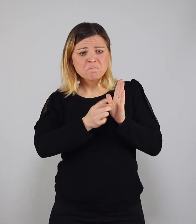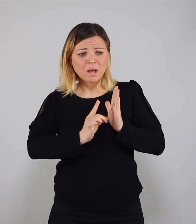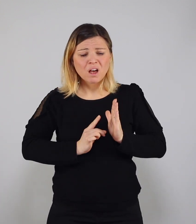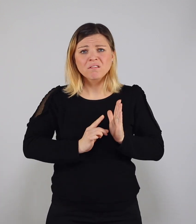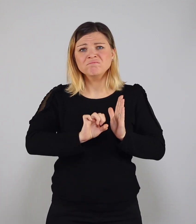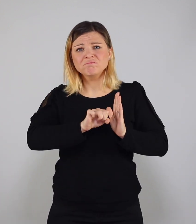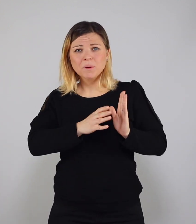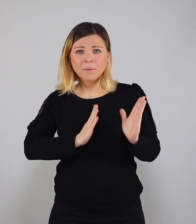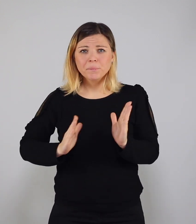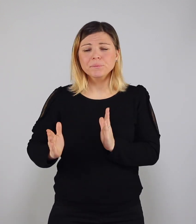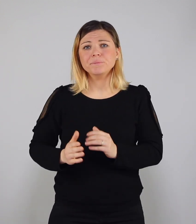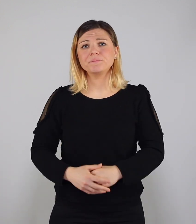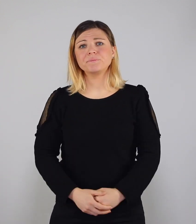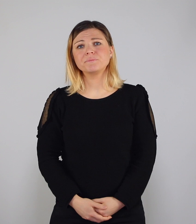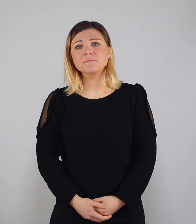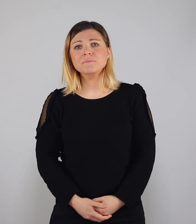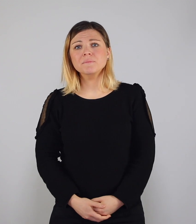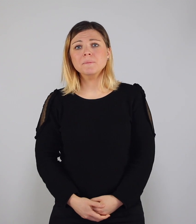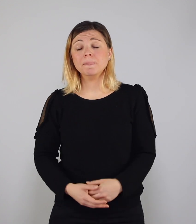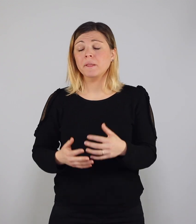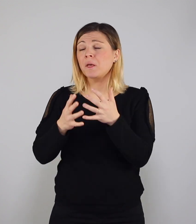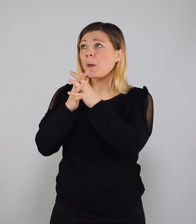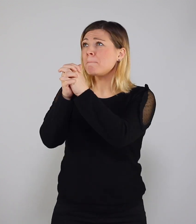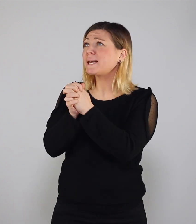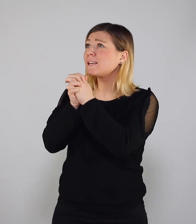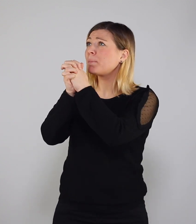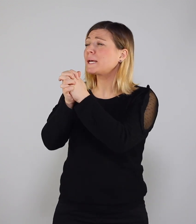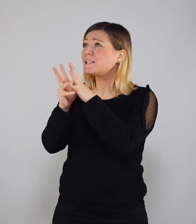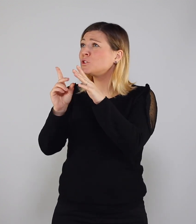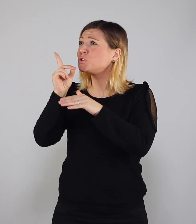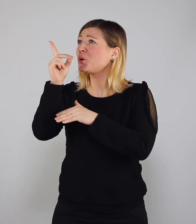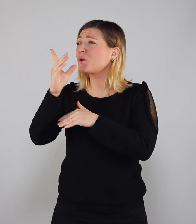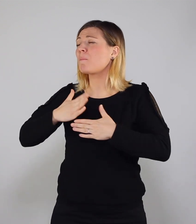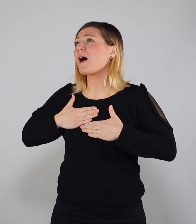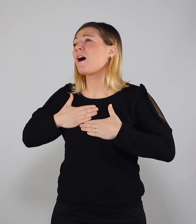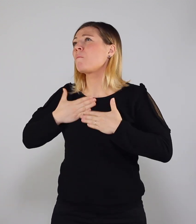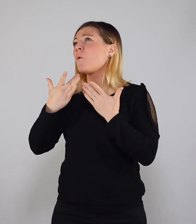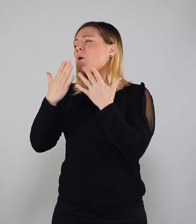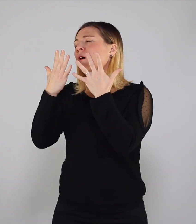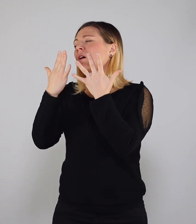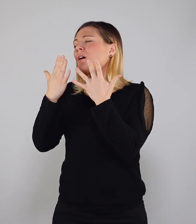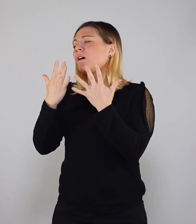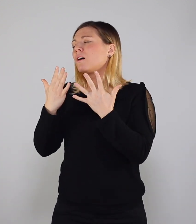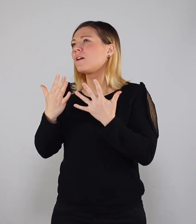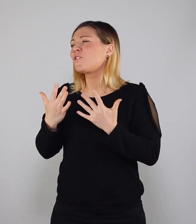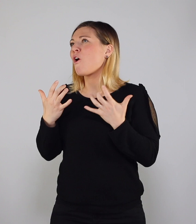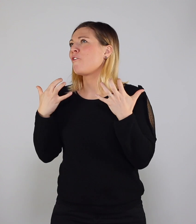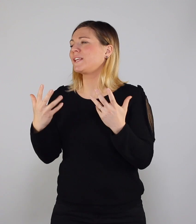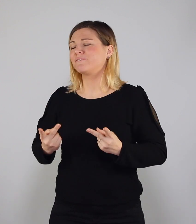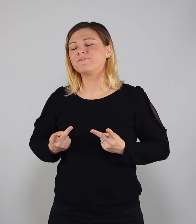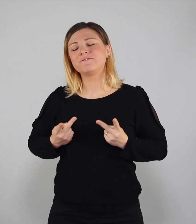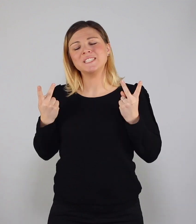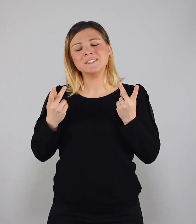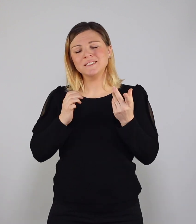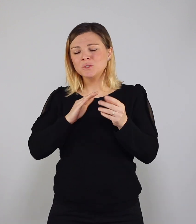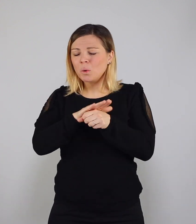me donnait de l'argent de poche et faisait preuve de sévérité quand il le fallait. Après avoir prié Dieu et avoir ressenti